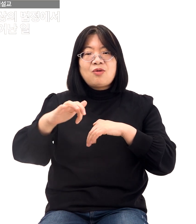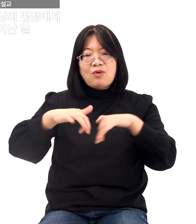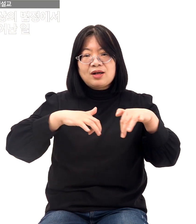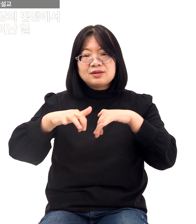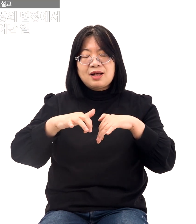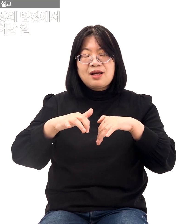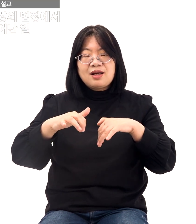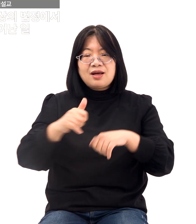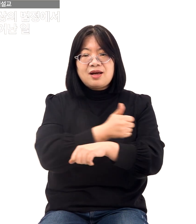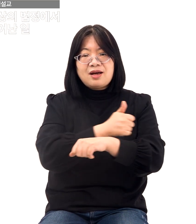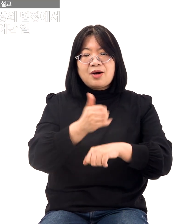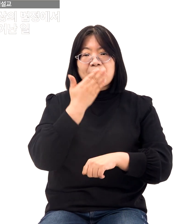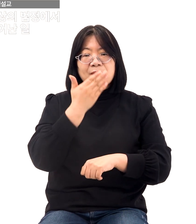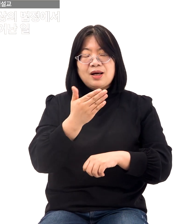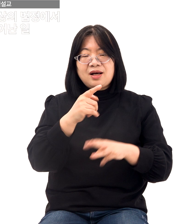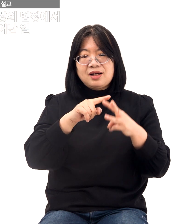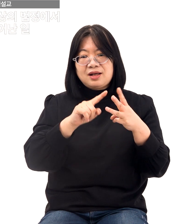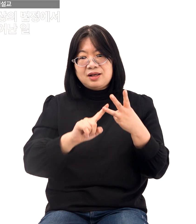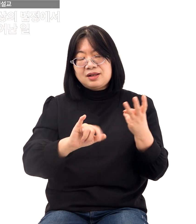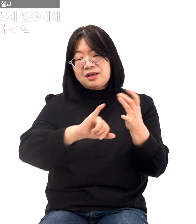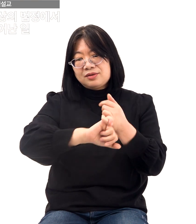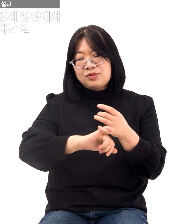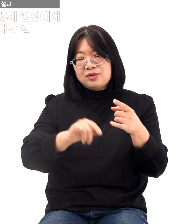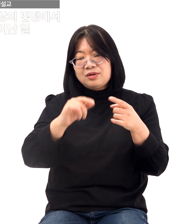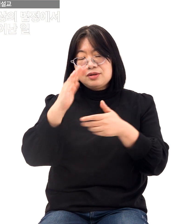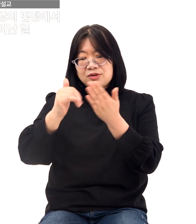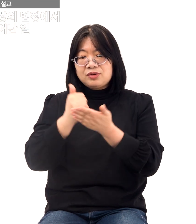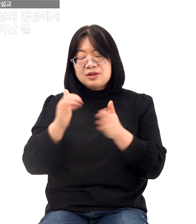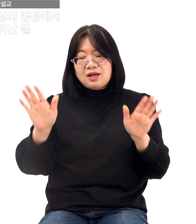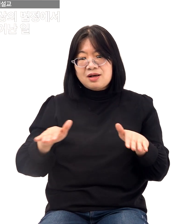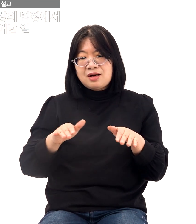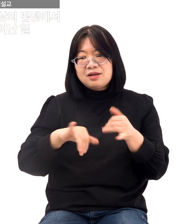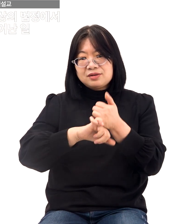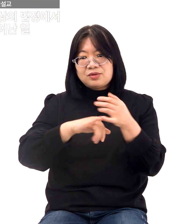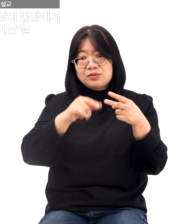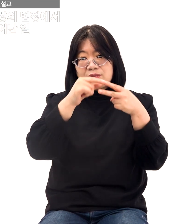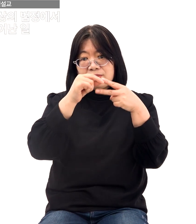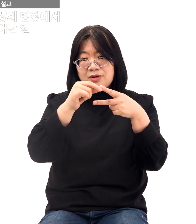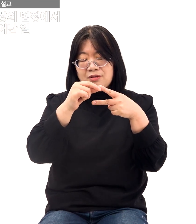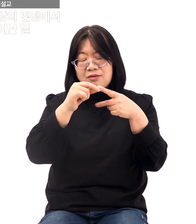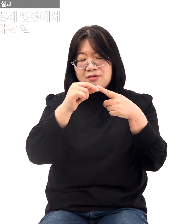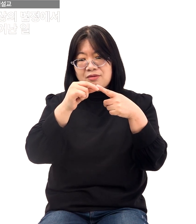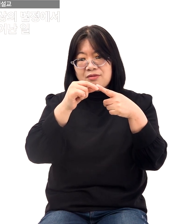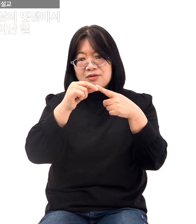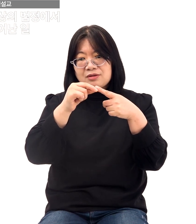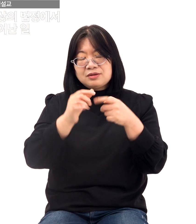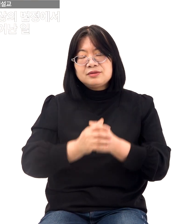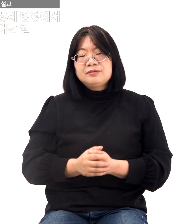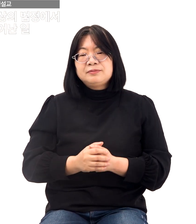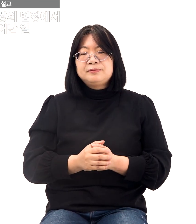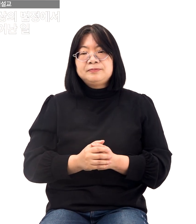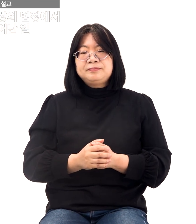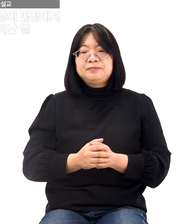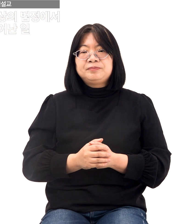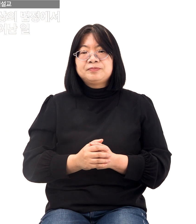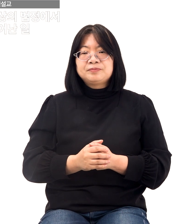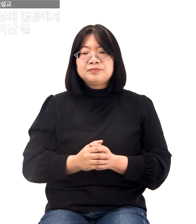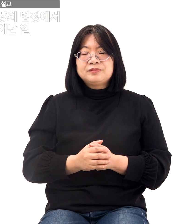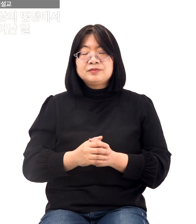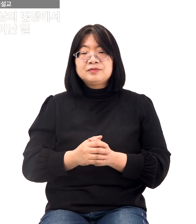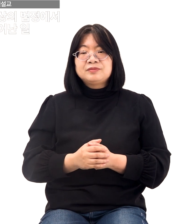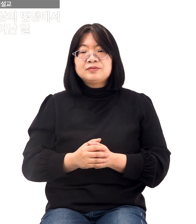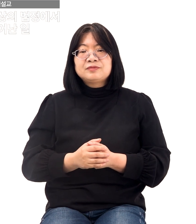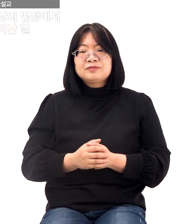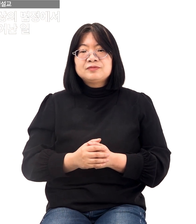하리라. 자, 세 가지를 약속해요. 천사가 첫째 뭘 약속하냐면 내